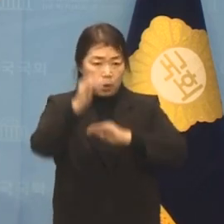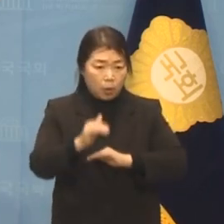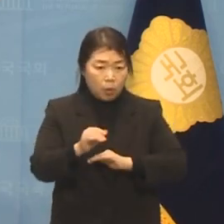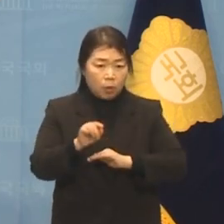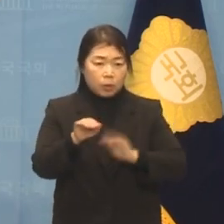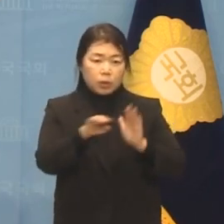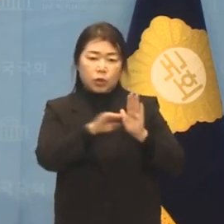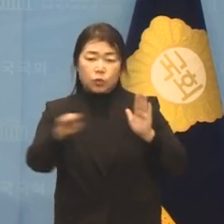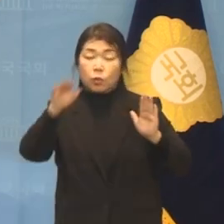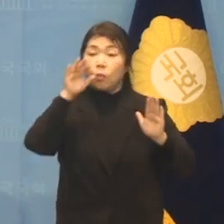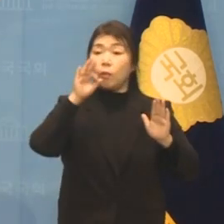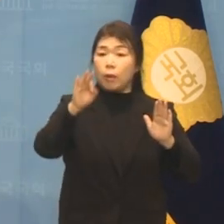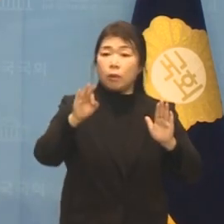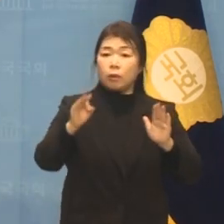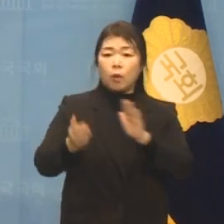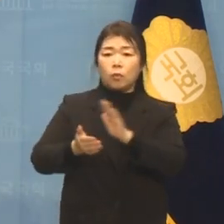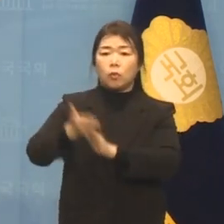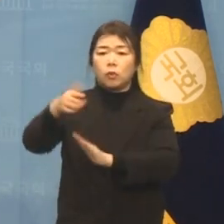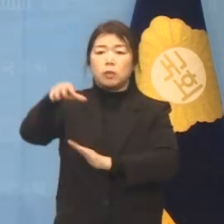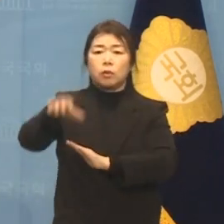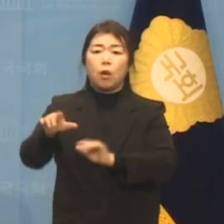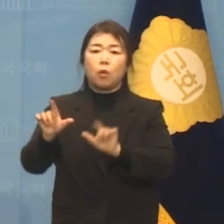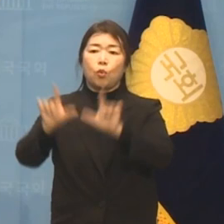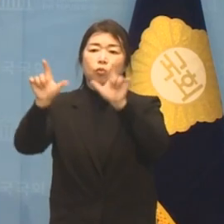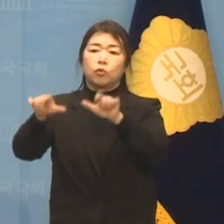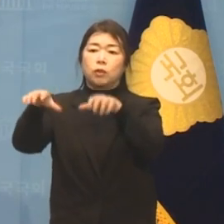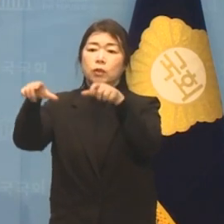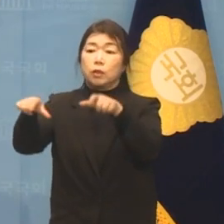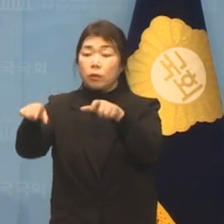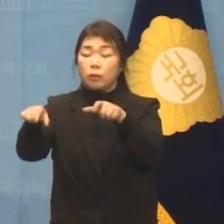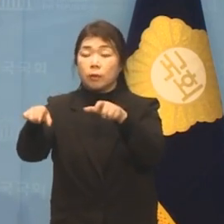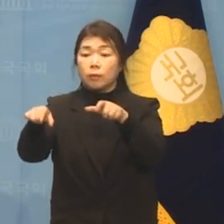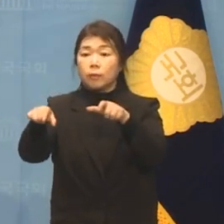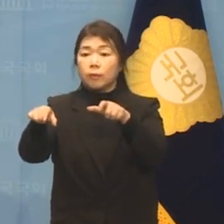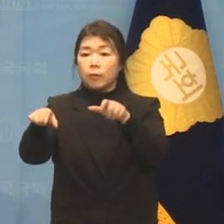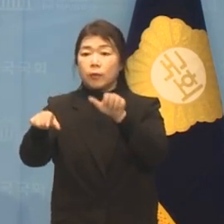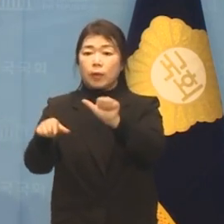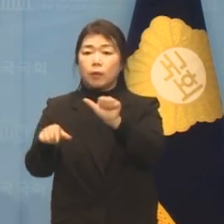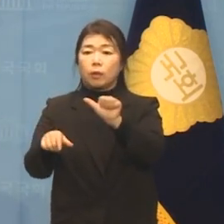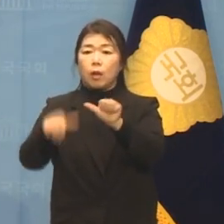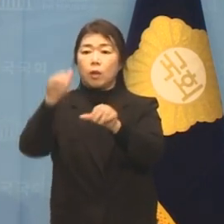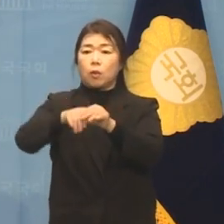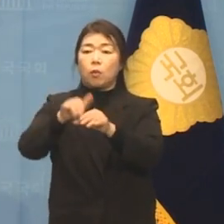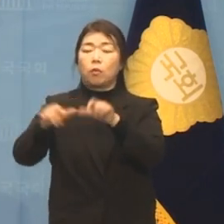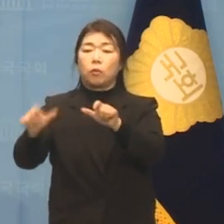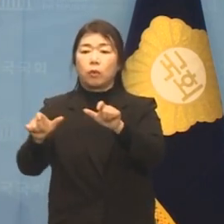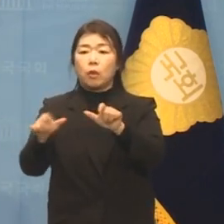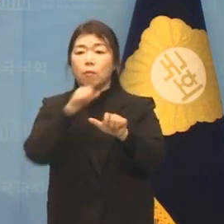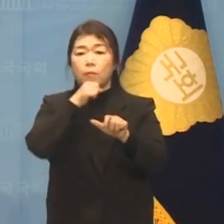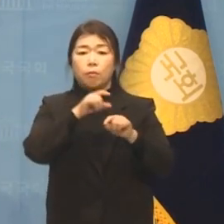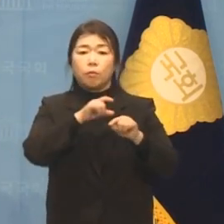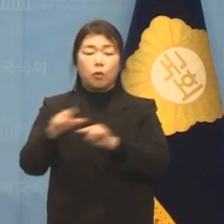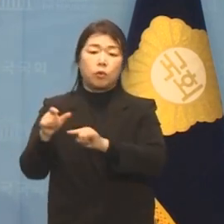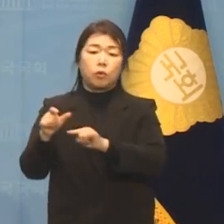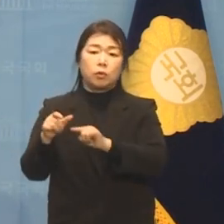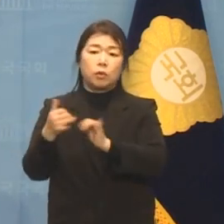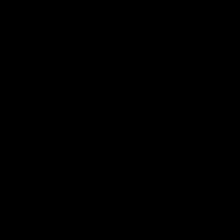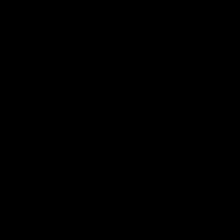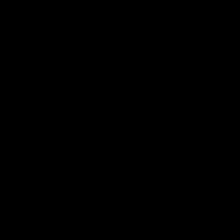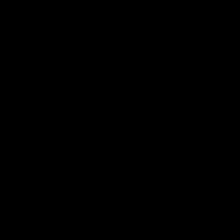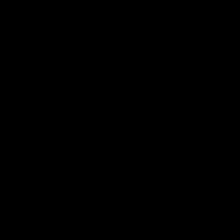기준으로 보면 도시지역인 동북권이 5개 선거구의 평균